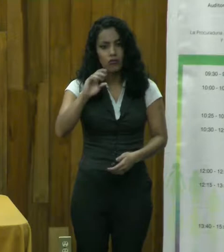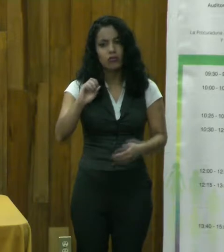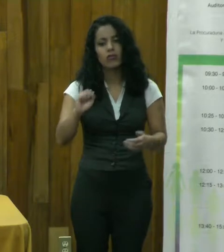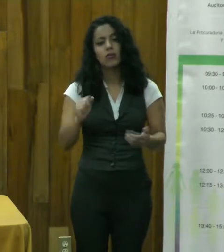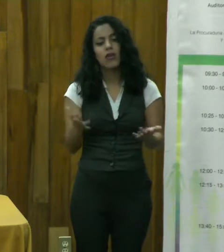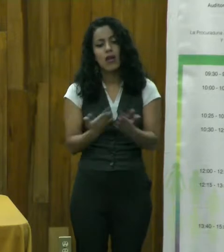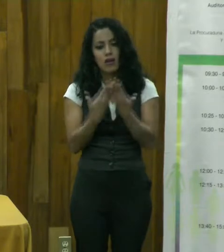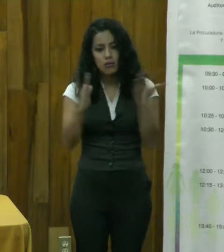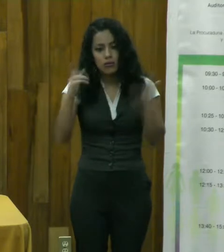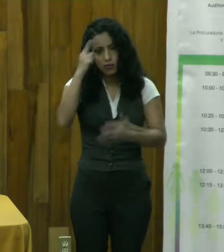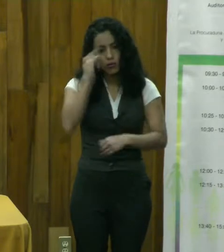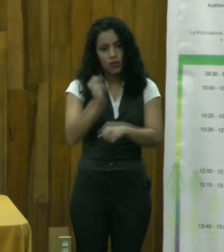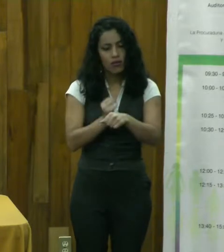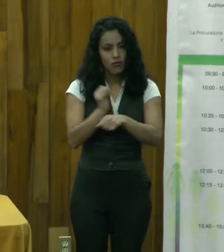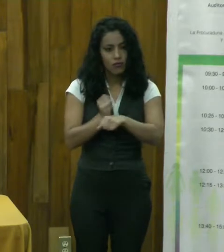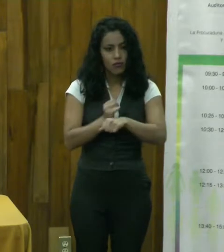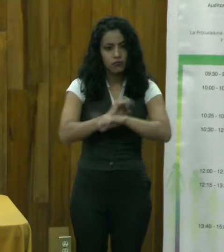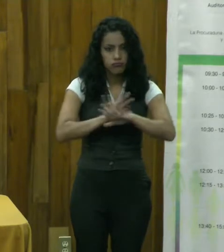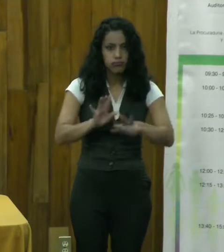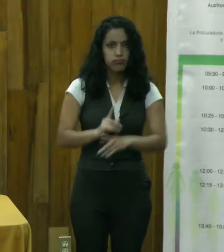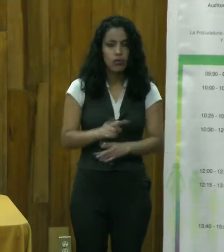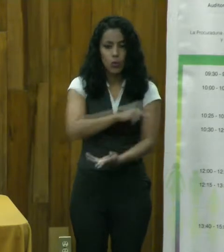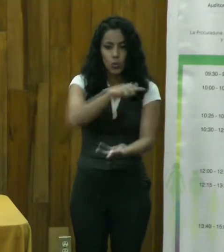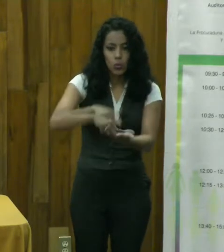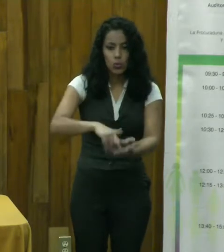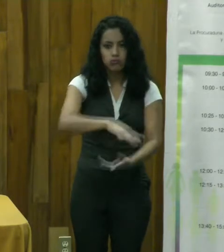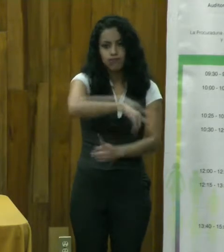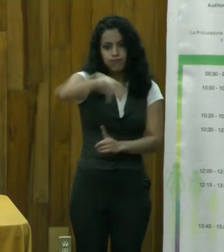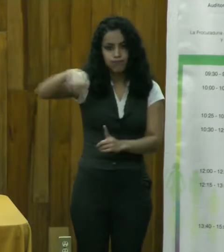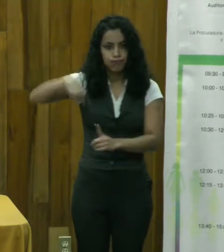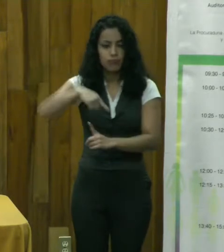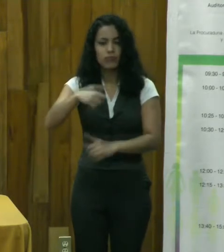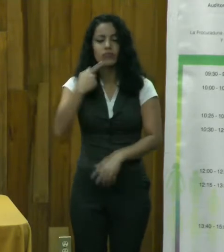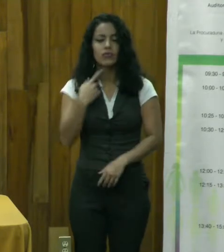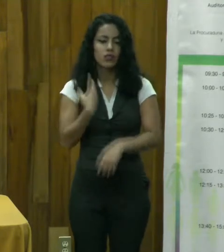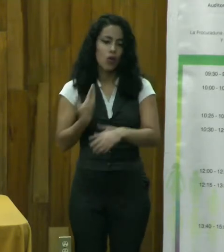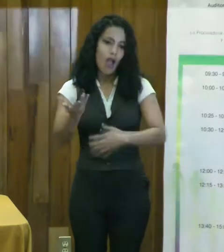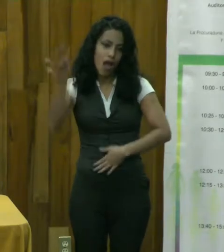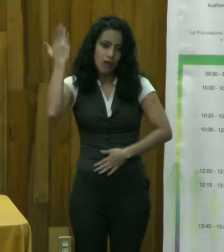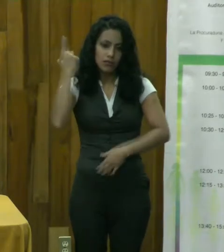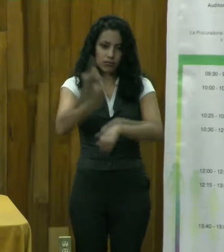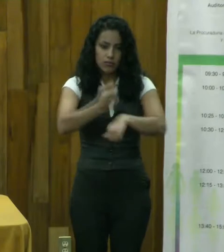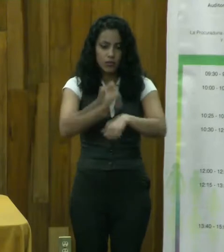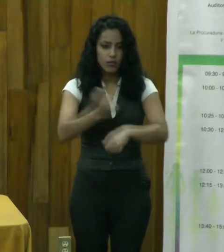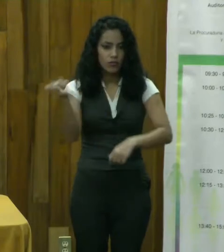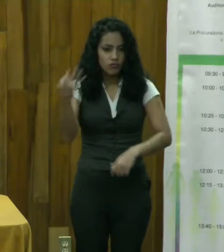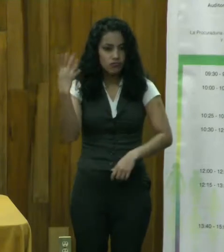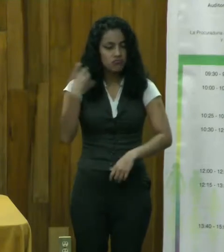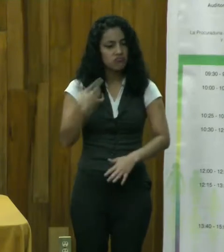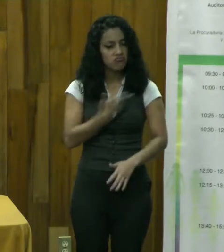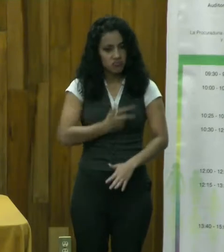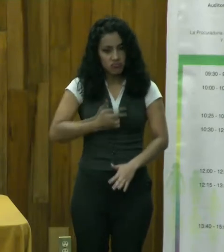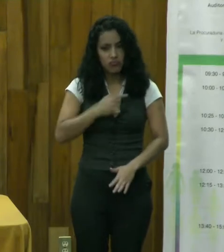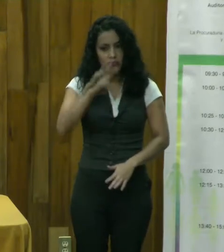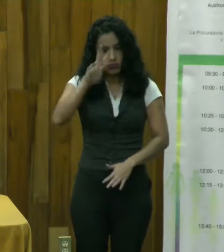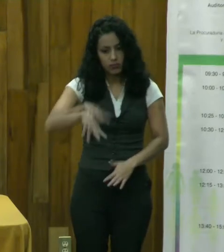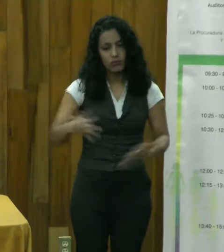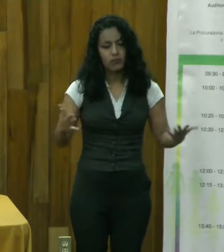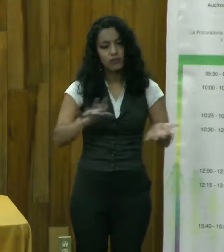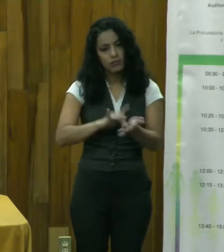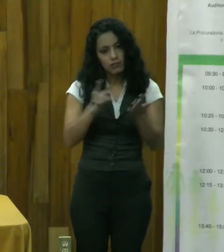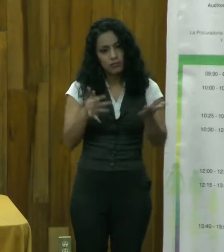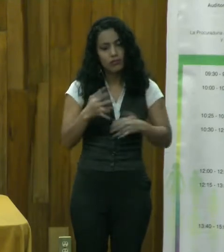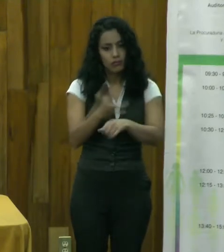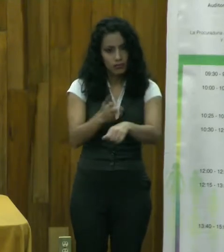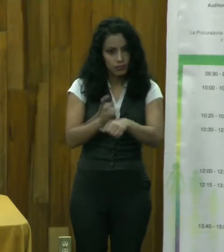tuve el gusto de estar con ustedes la en el primer foro y pues de verdad agradezco mucho la invitación